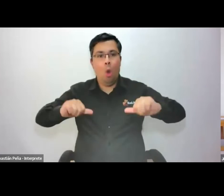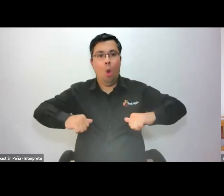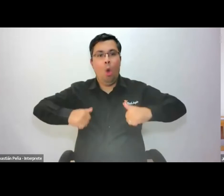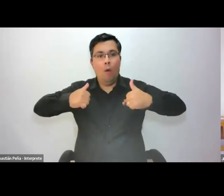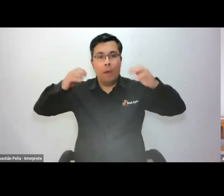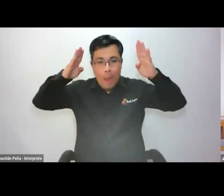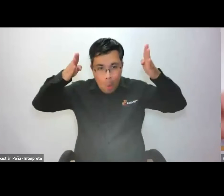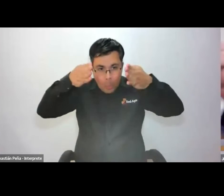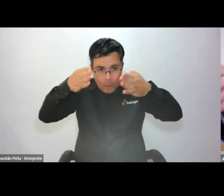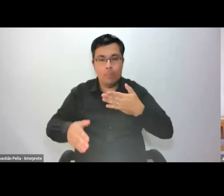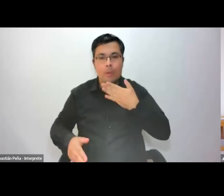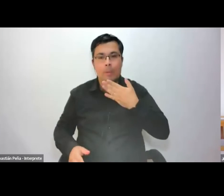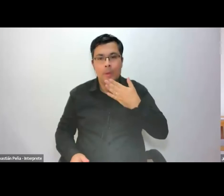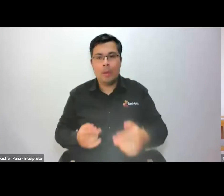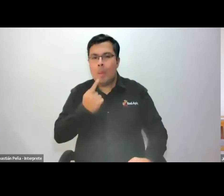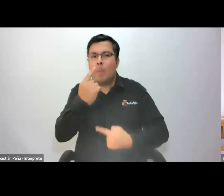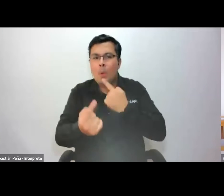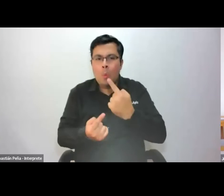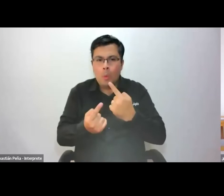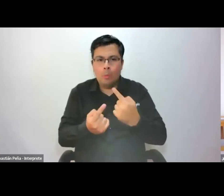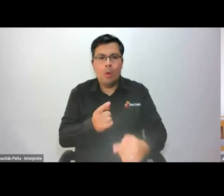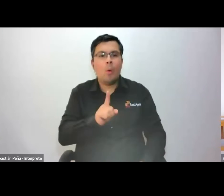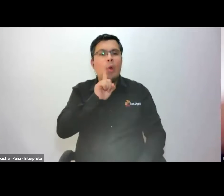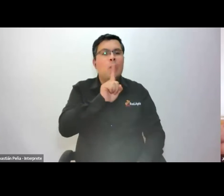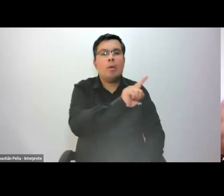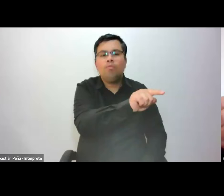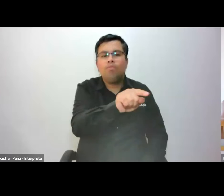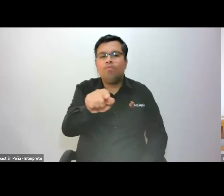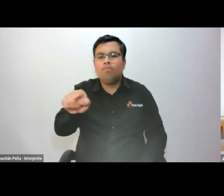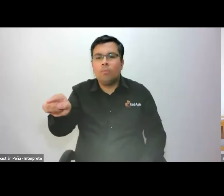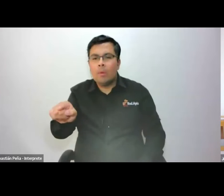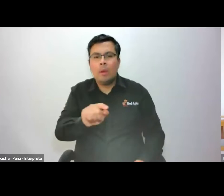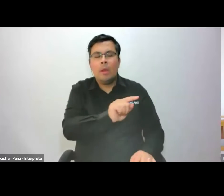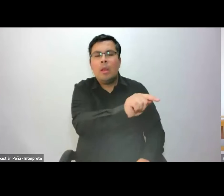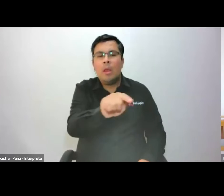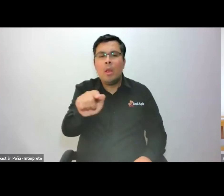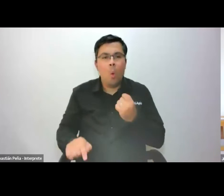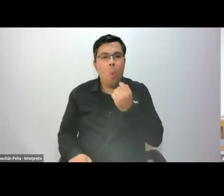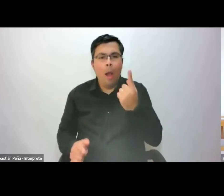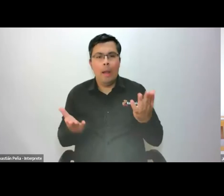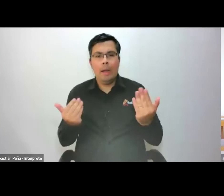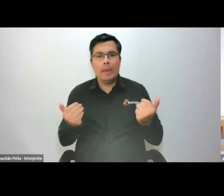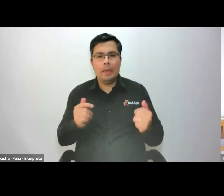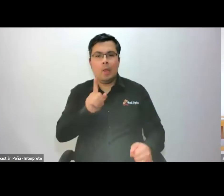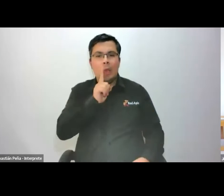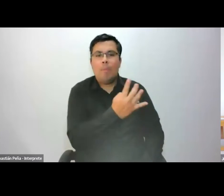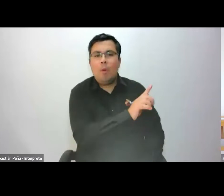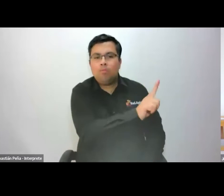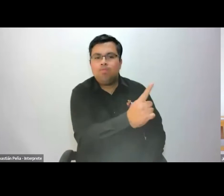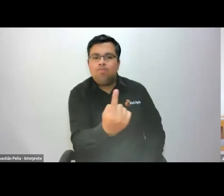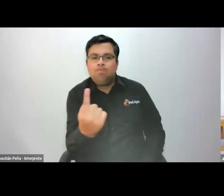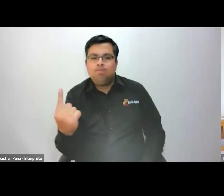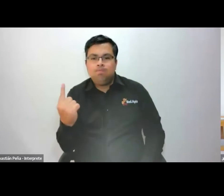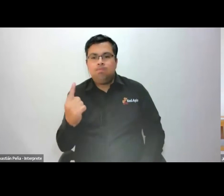somos y qué necesidades tenemos cada uno y cada una, debe, por lo tanto, diseñar e implementar estrategias que permitan,